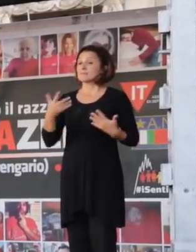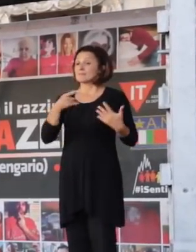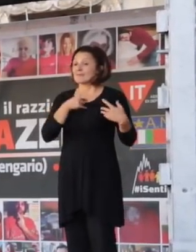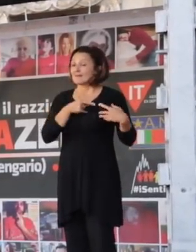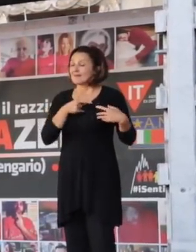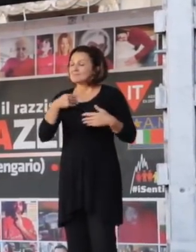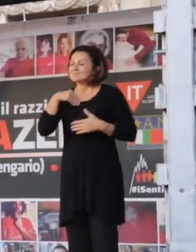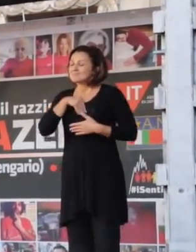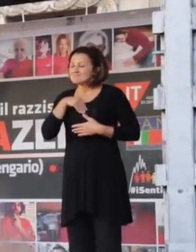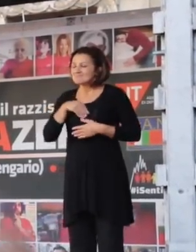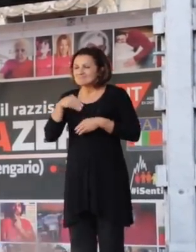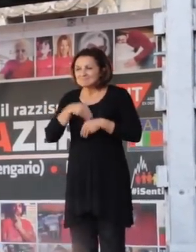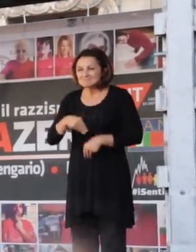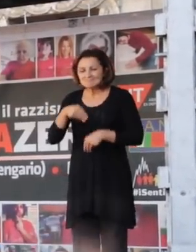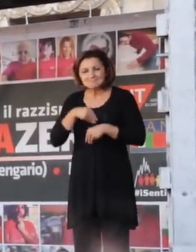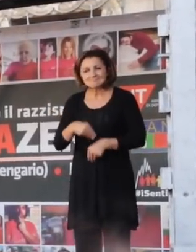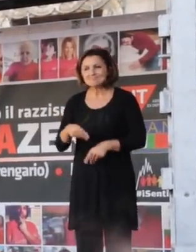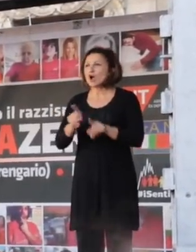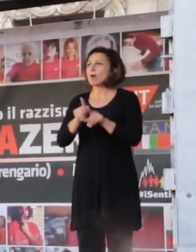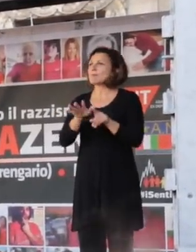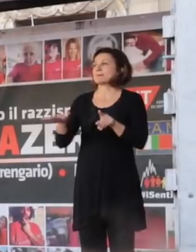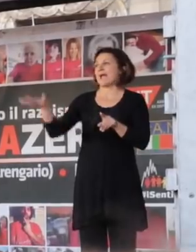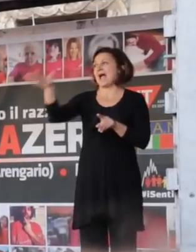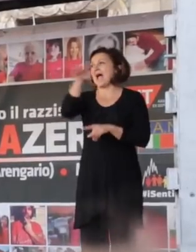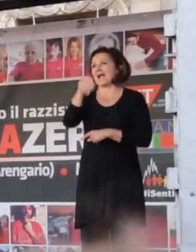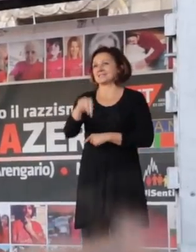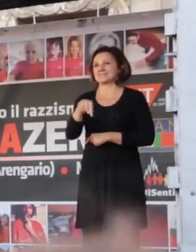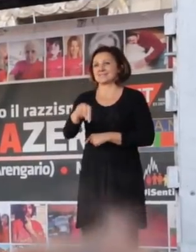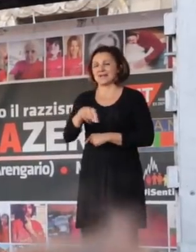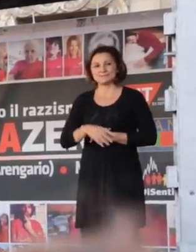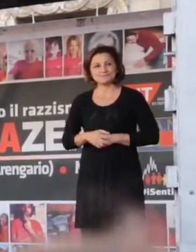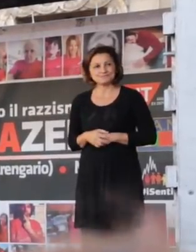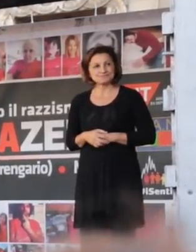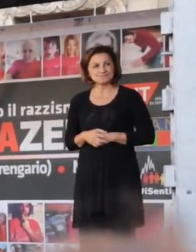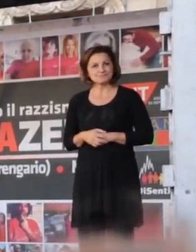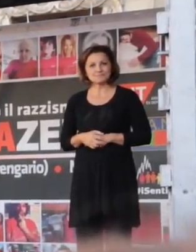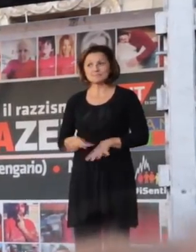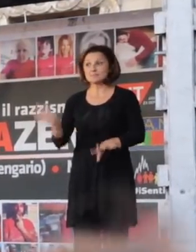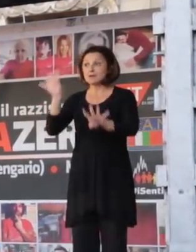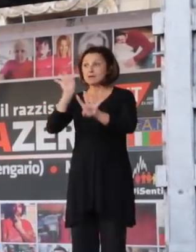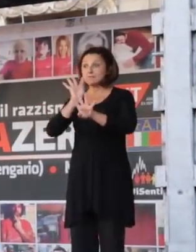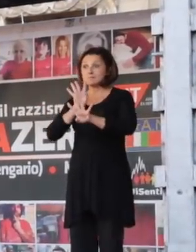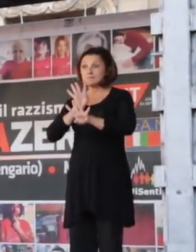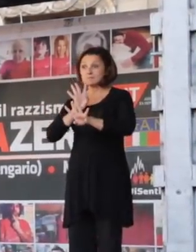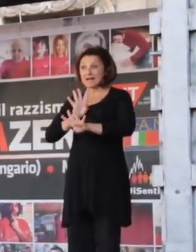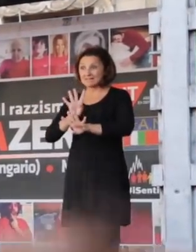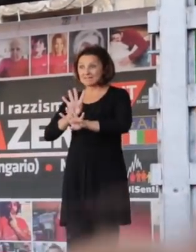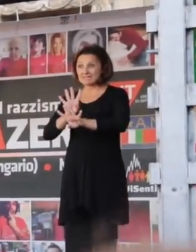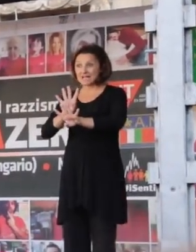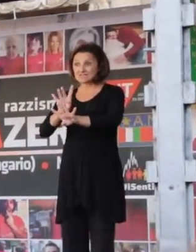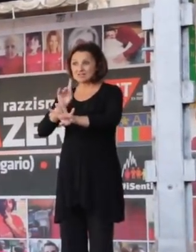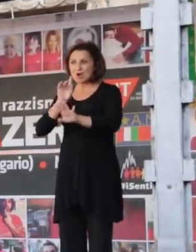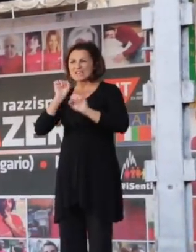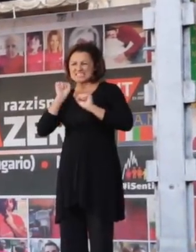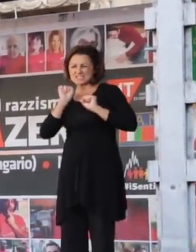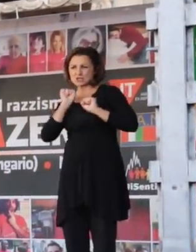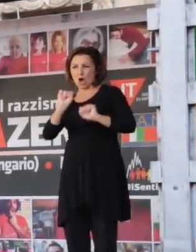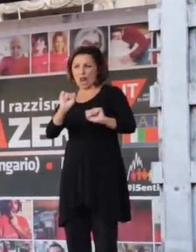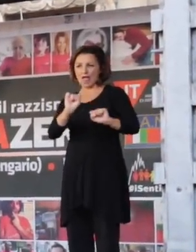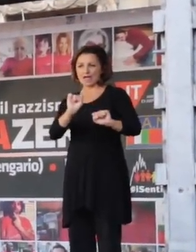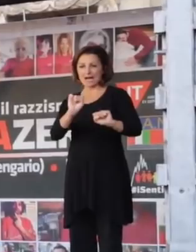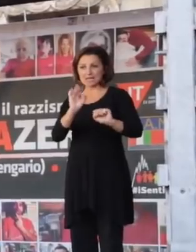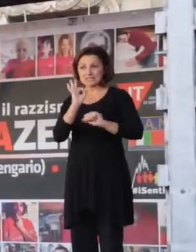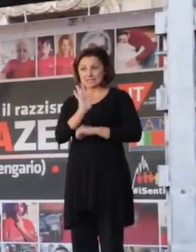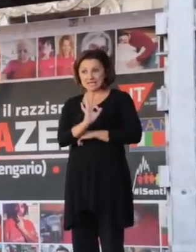partecipata e così presente. Ebbene, questa manifestazione di intolleranza zero ha caratteristiche un